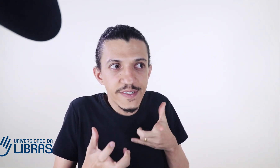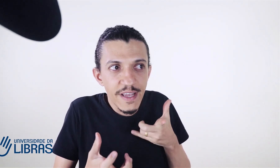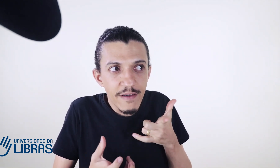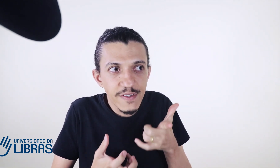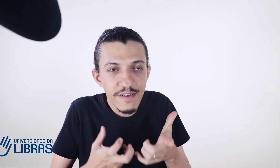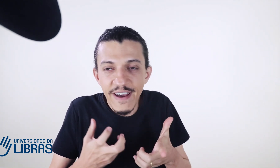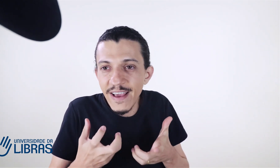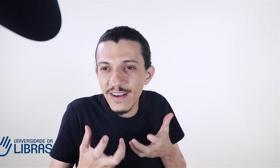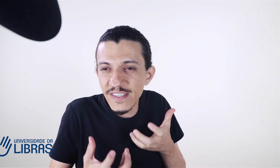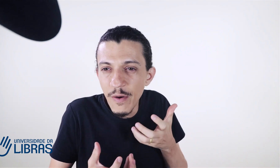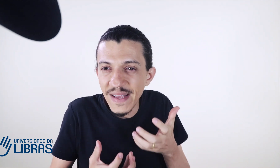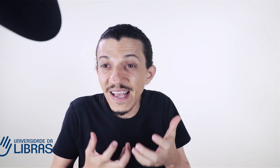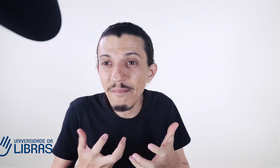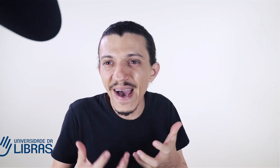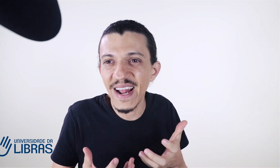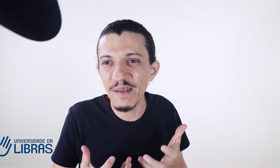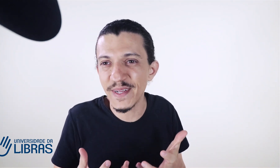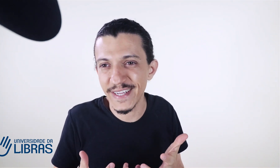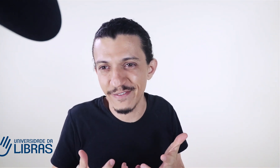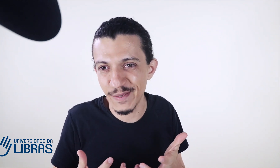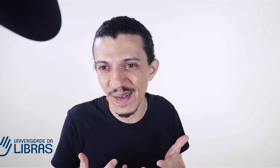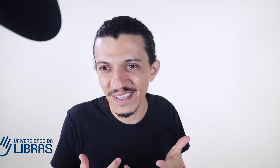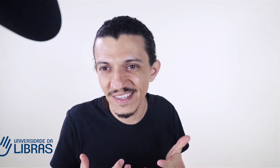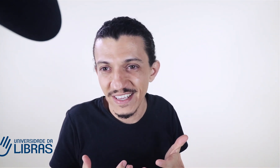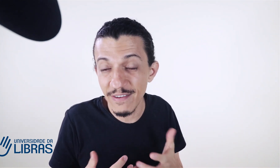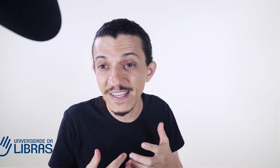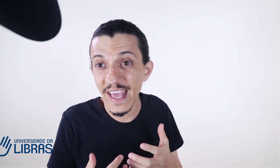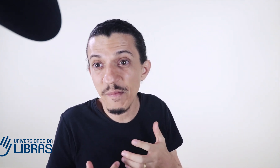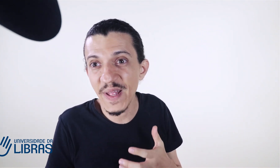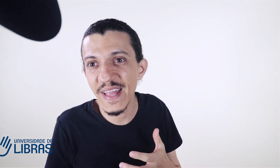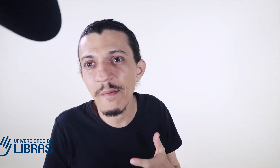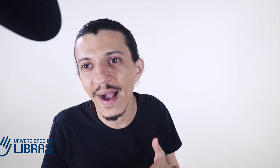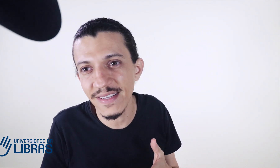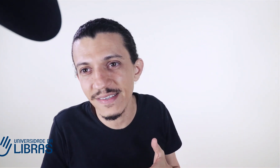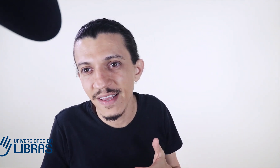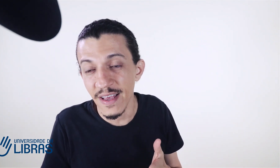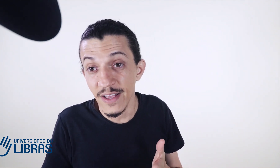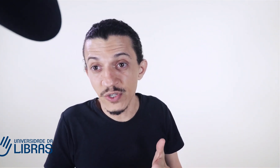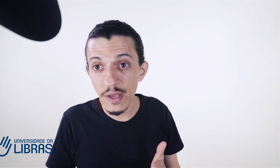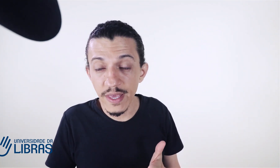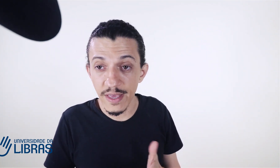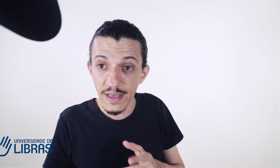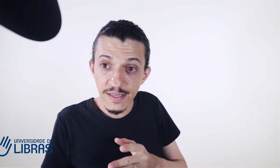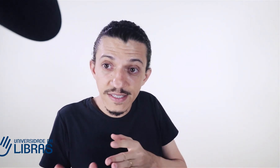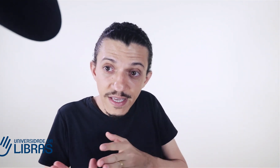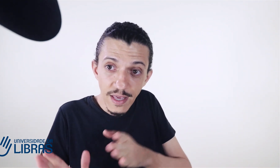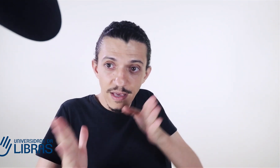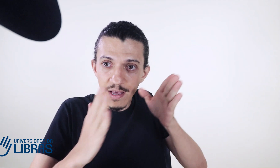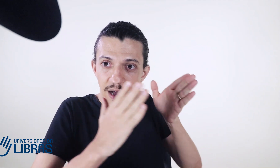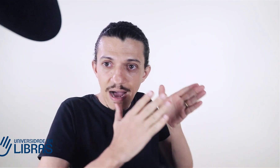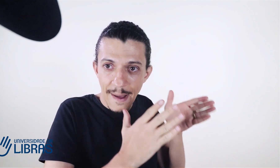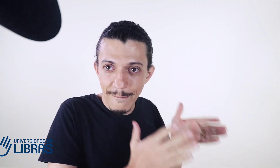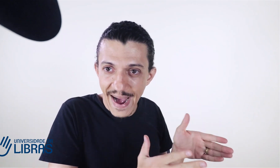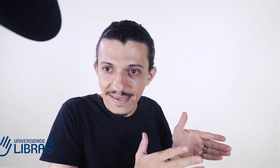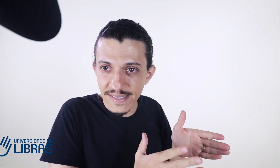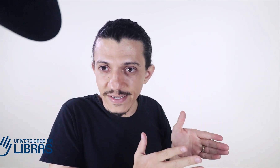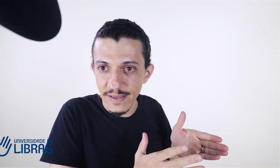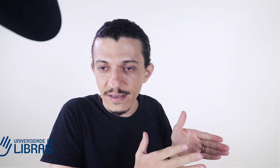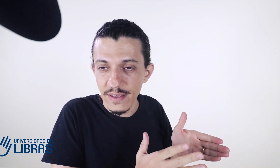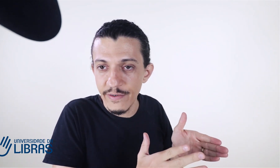você começa a amar a Libras cada vez mais. E você quer aprender mais. Só que, se a base que